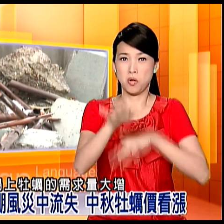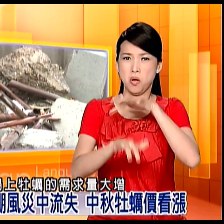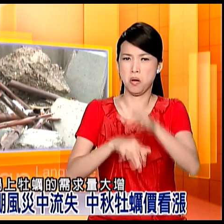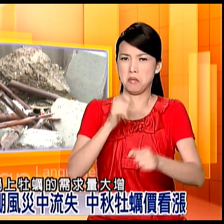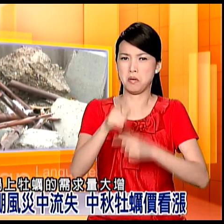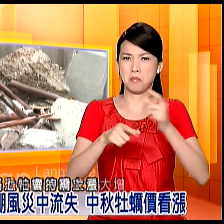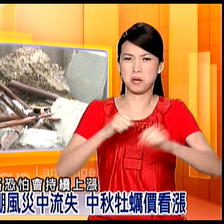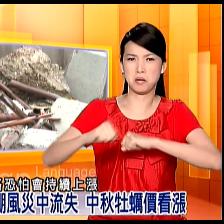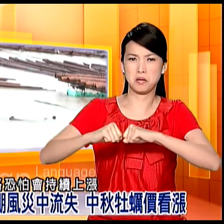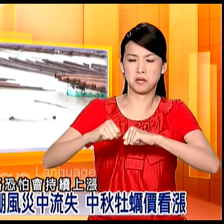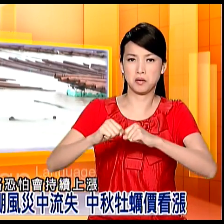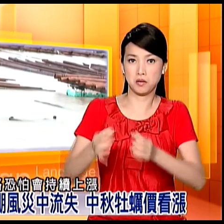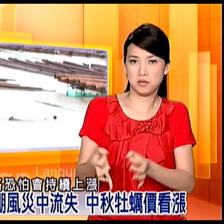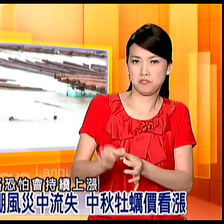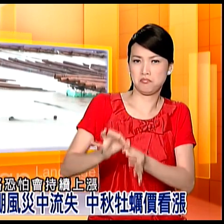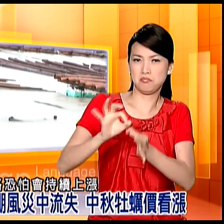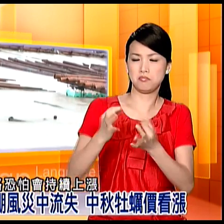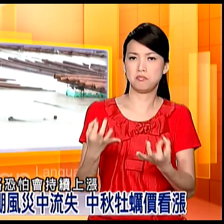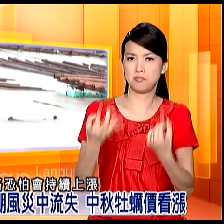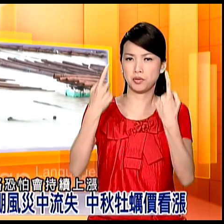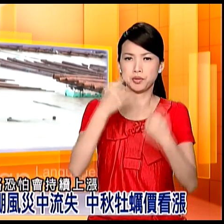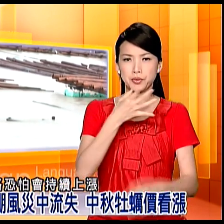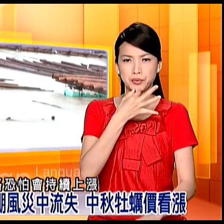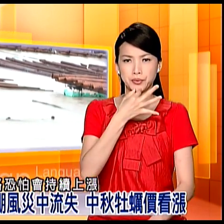增，价格恐怕会持续上涨。